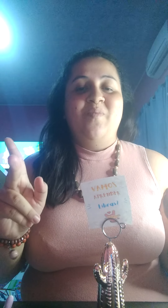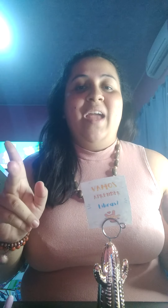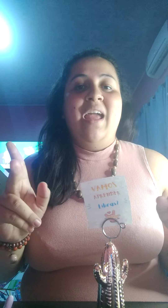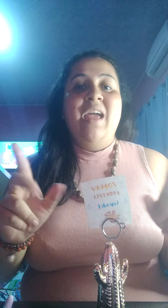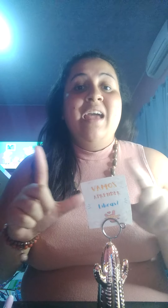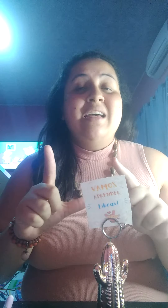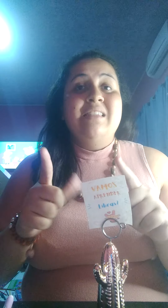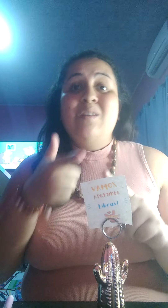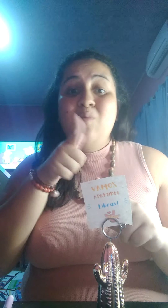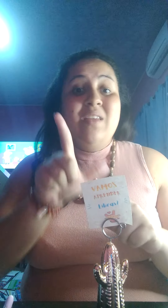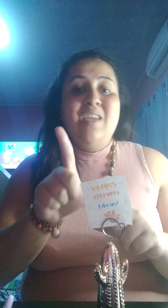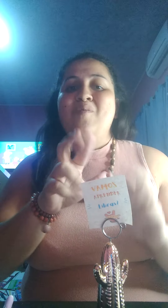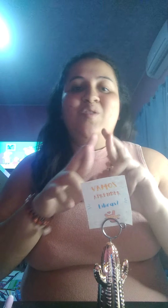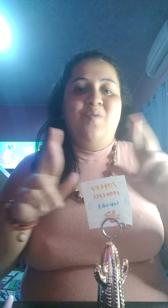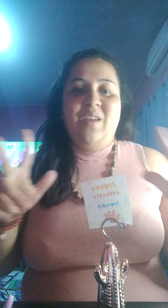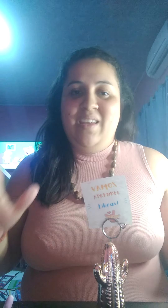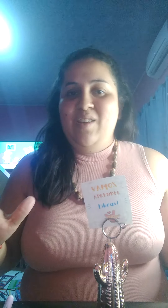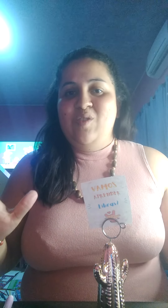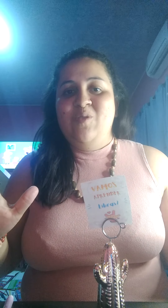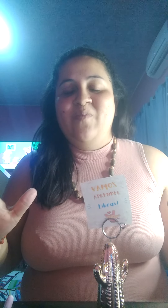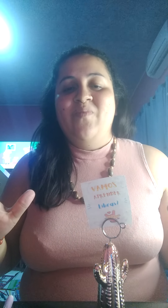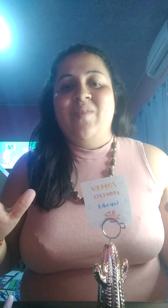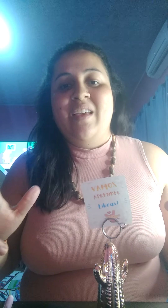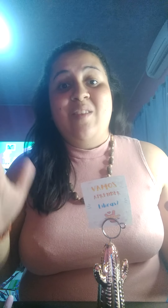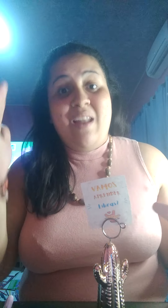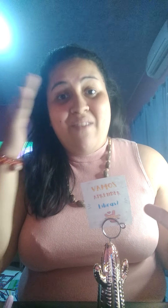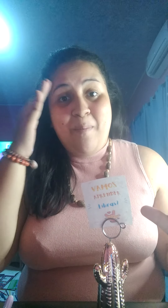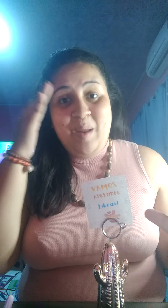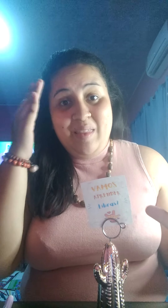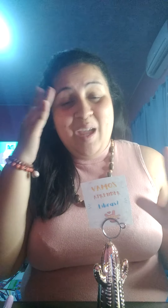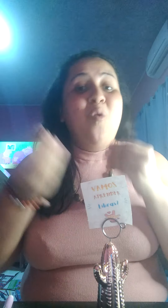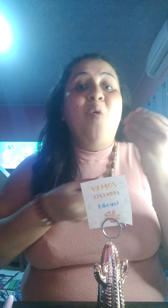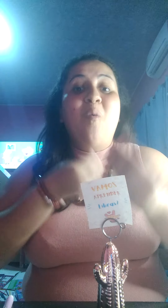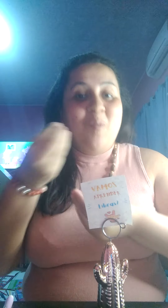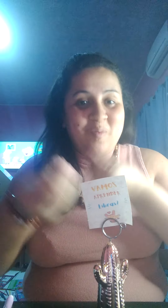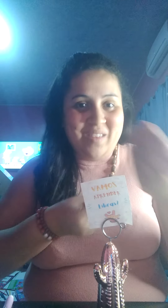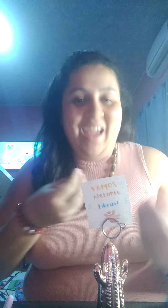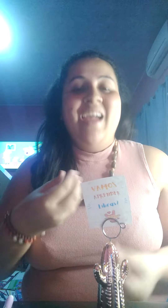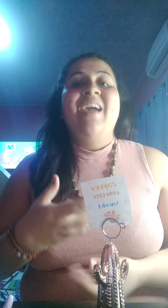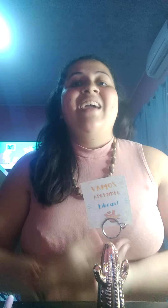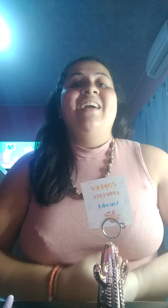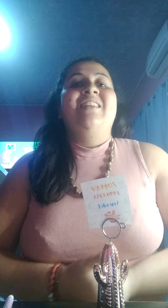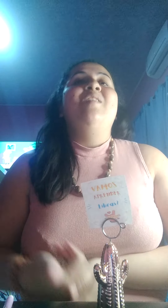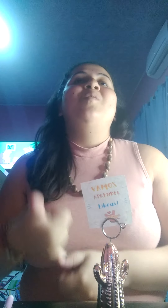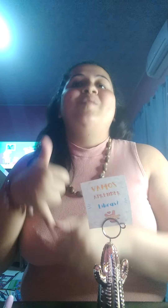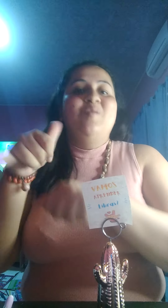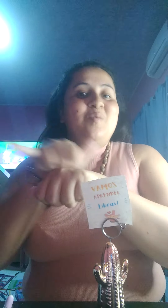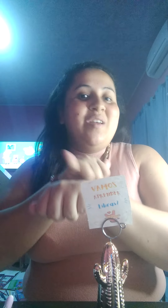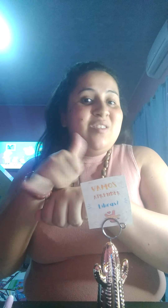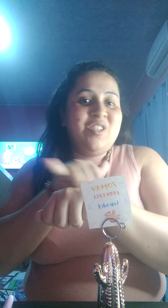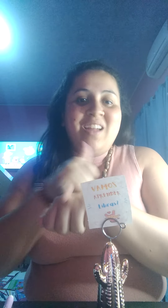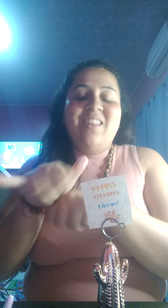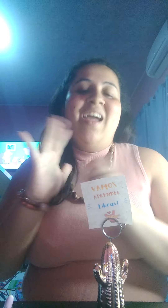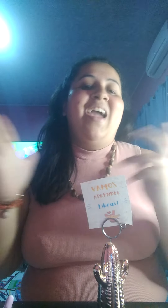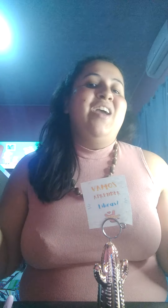né? São línguas diferentes. Então ela vai aprender como, né? Então, estratégia